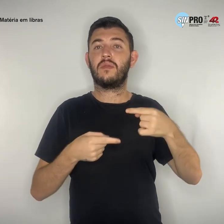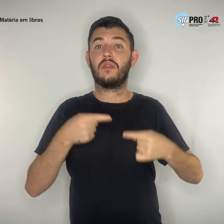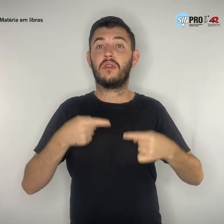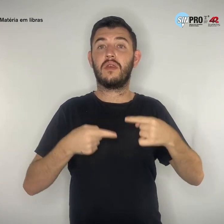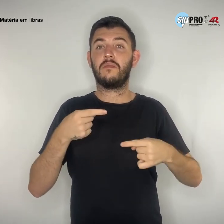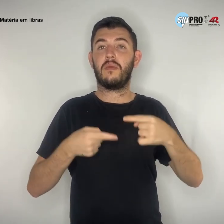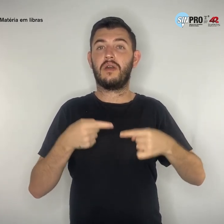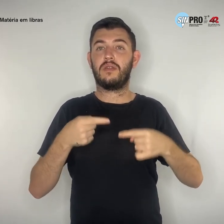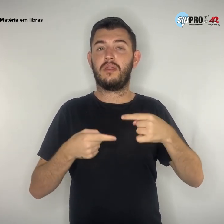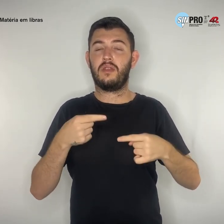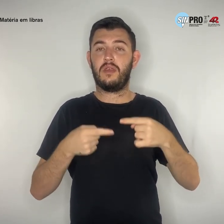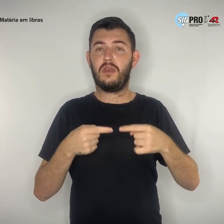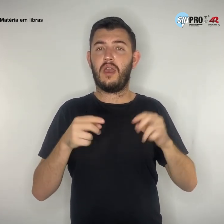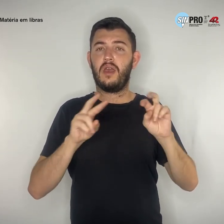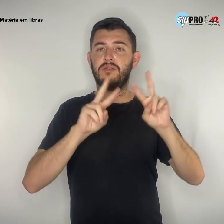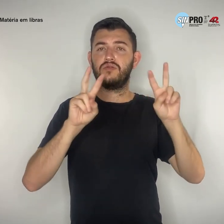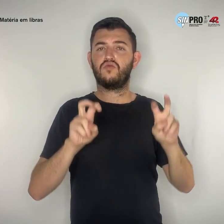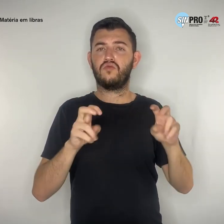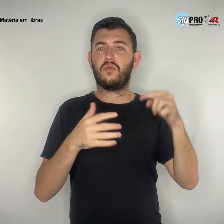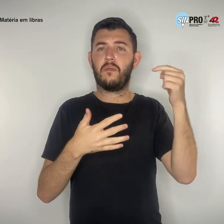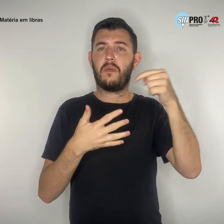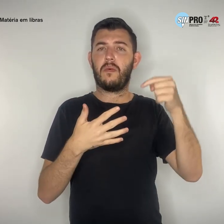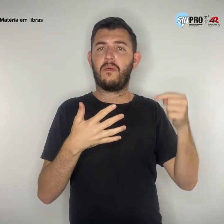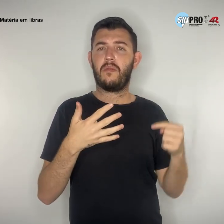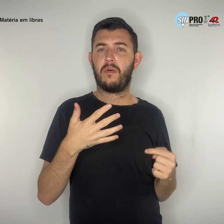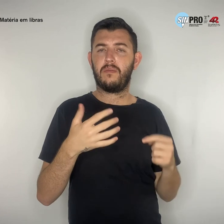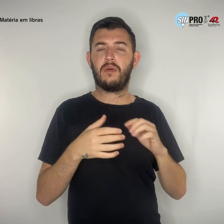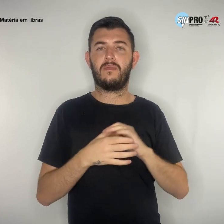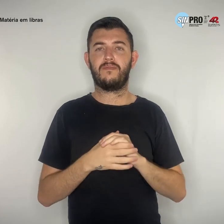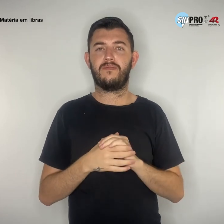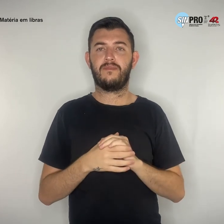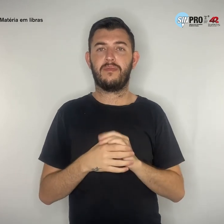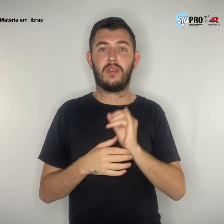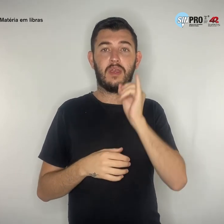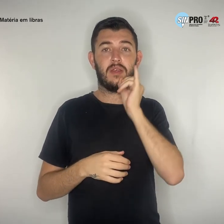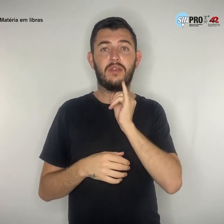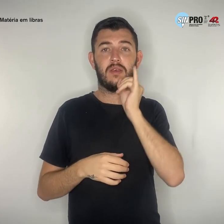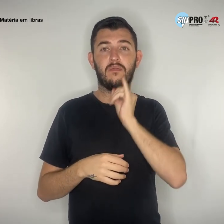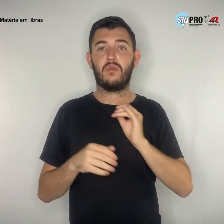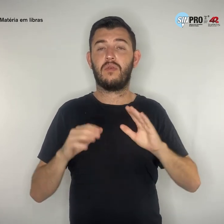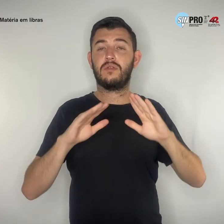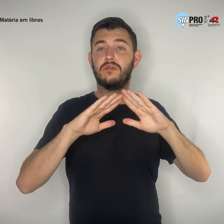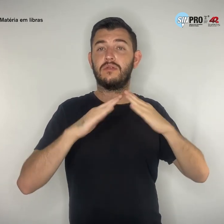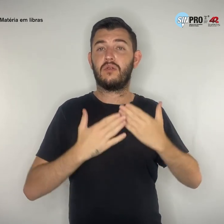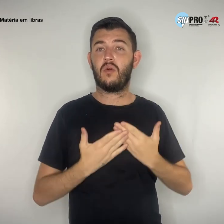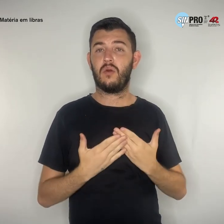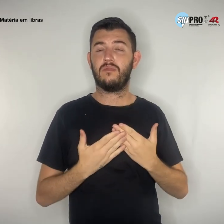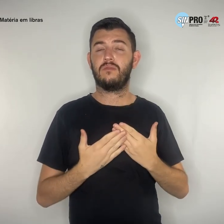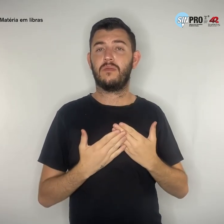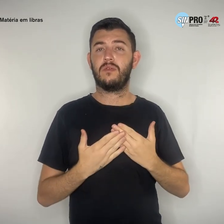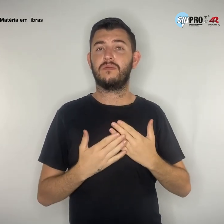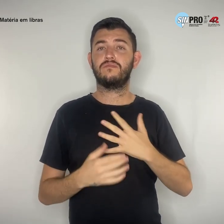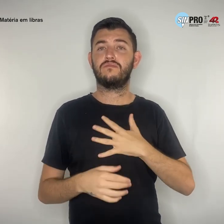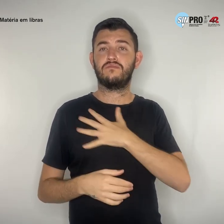e outros assuntos, como as escolas cívico-militares, plano de atuação e